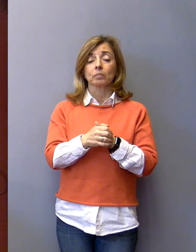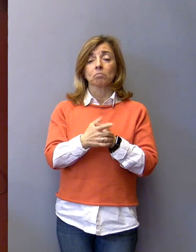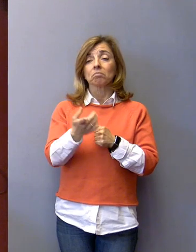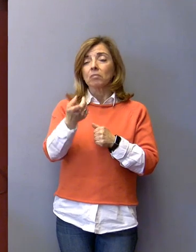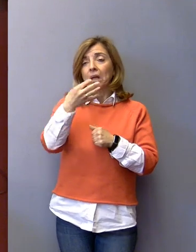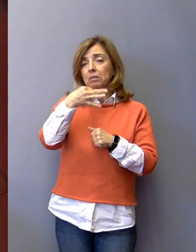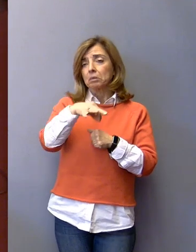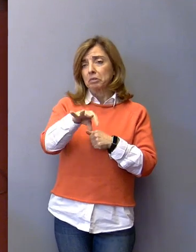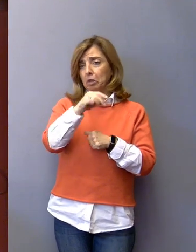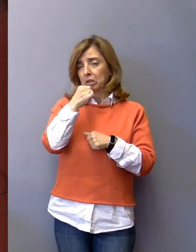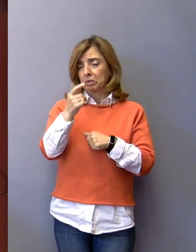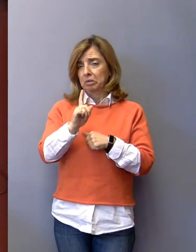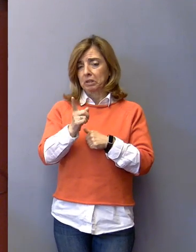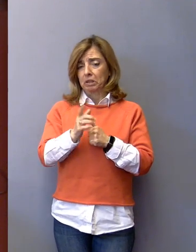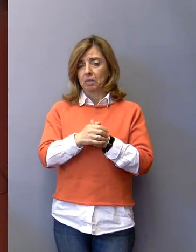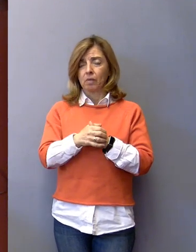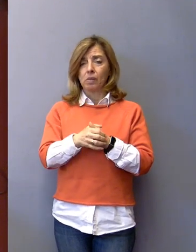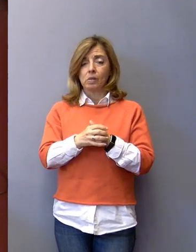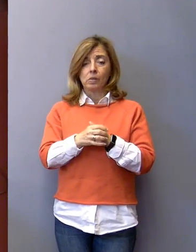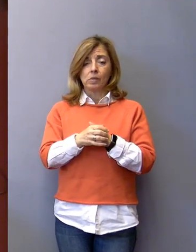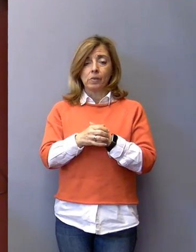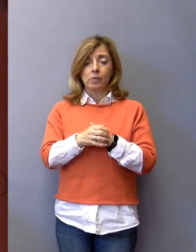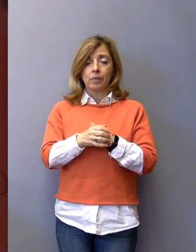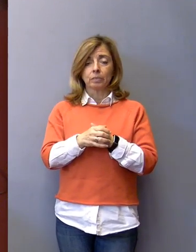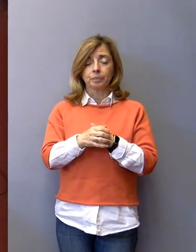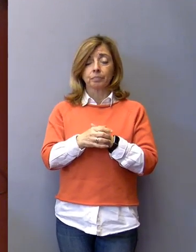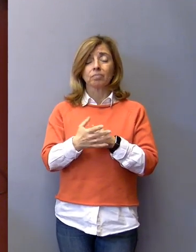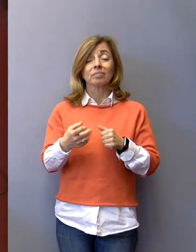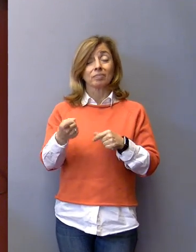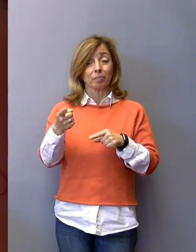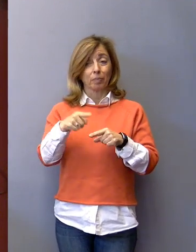specificazione non necessaria al nostro avviso nell'impegnativa